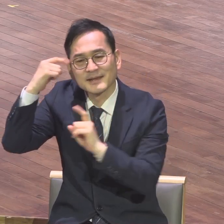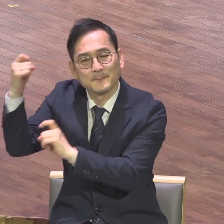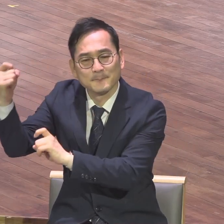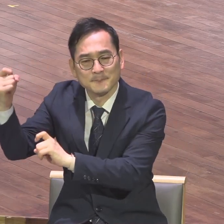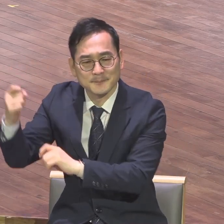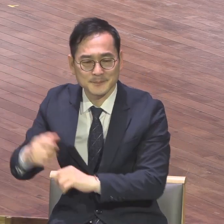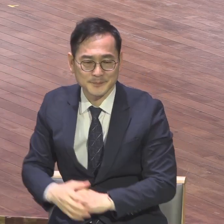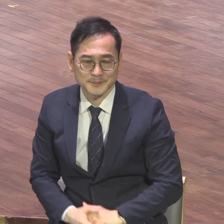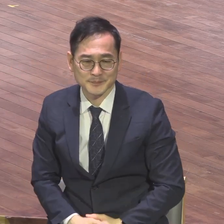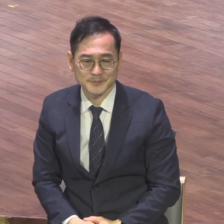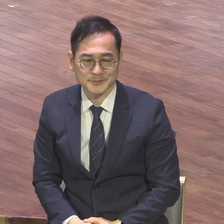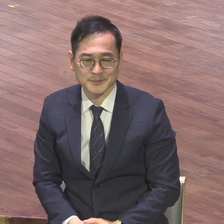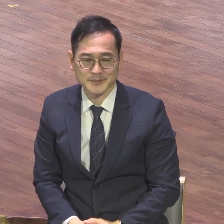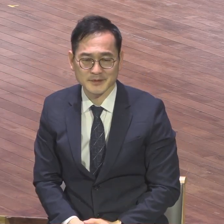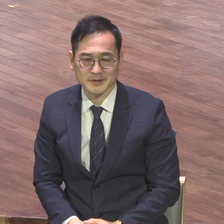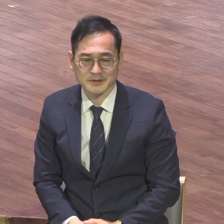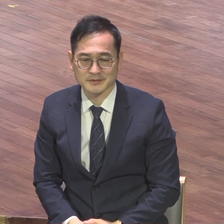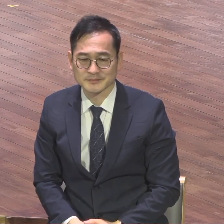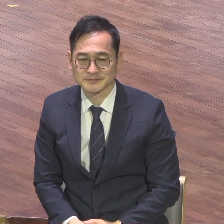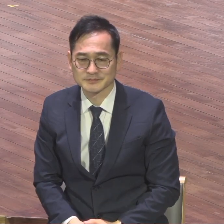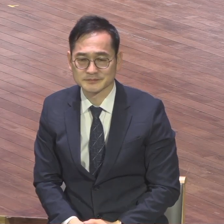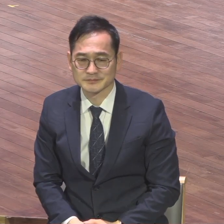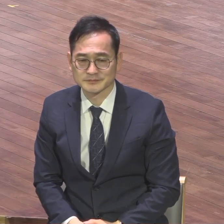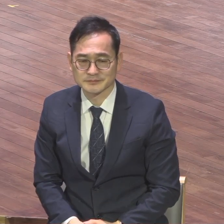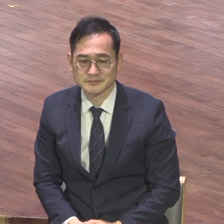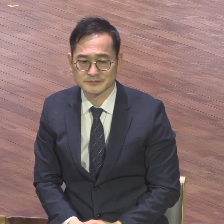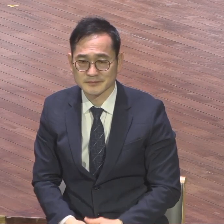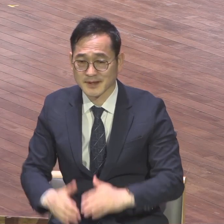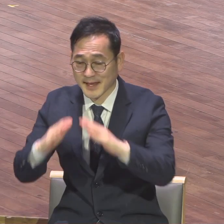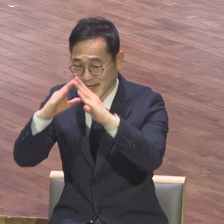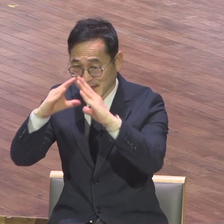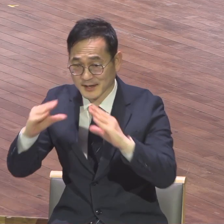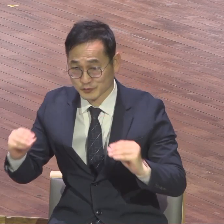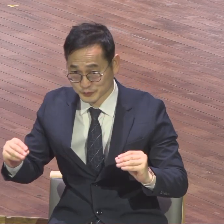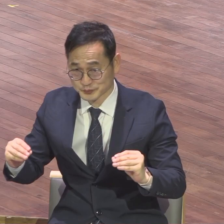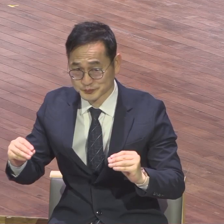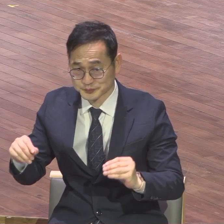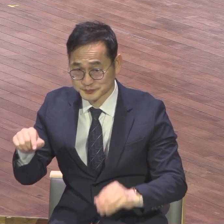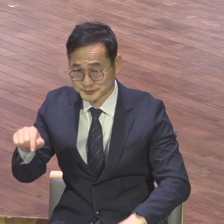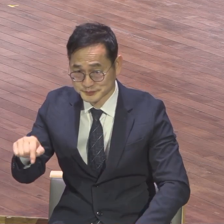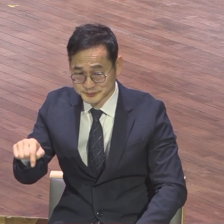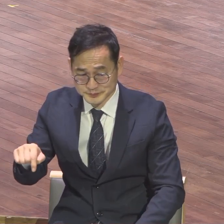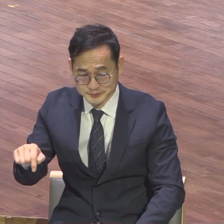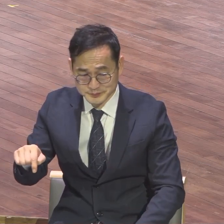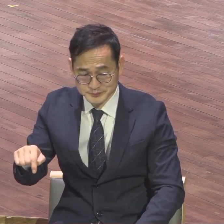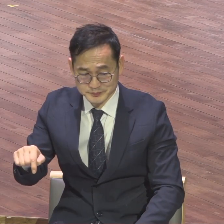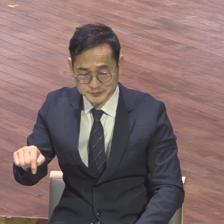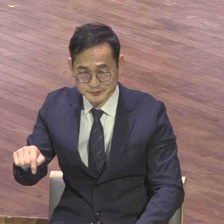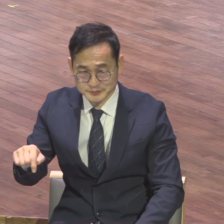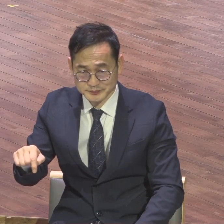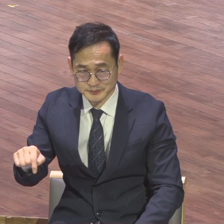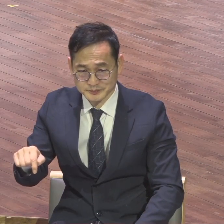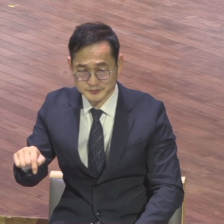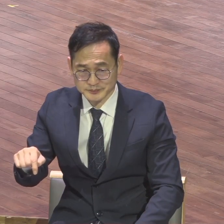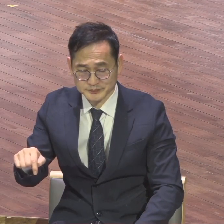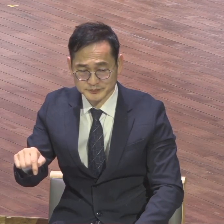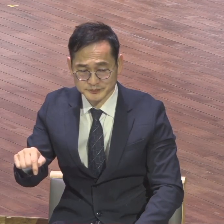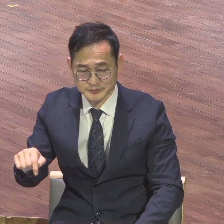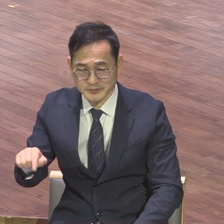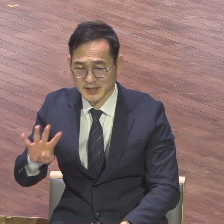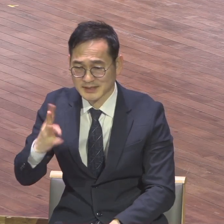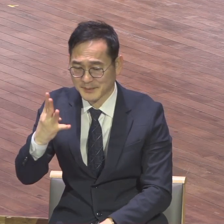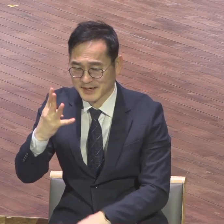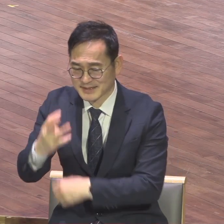절기예요. 기념하는 절기. 자, 출애굽 출애굽기에 보면 하나님께서 430년